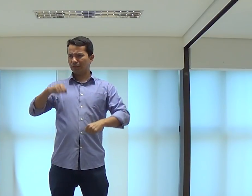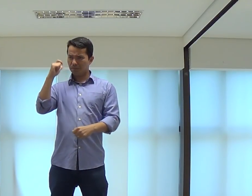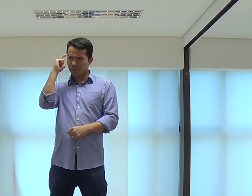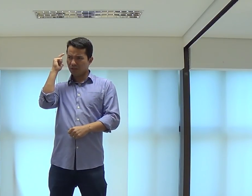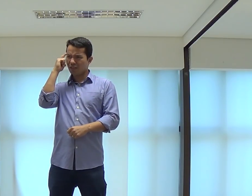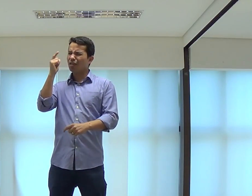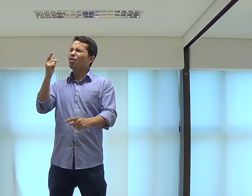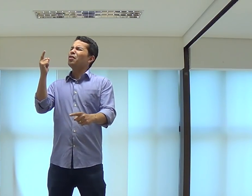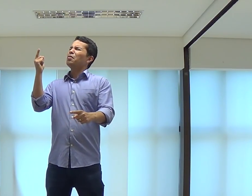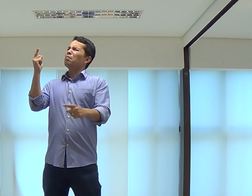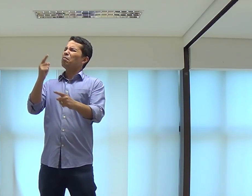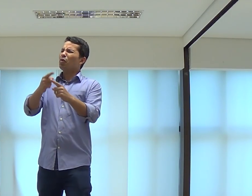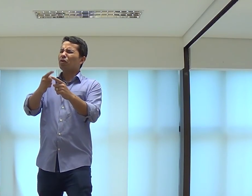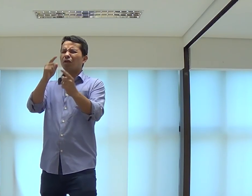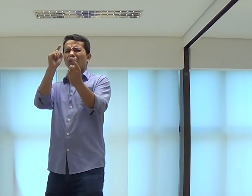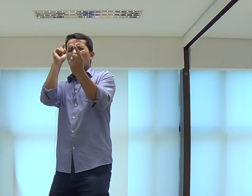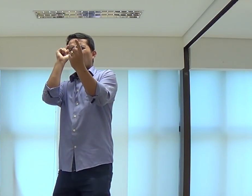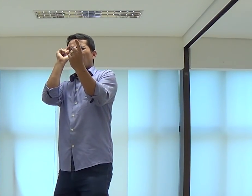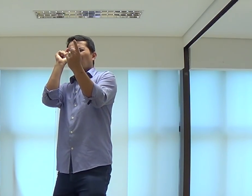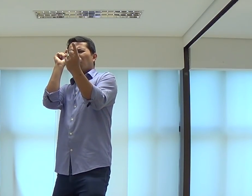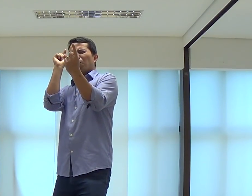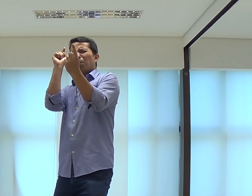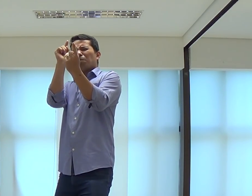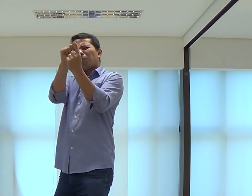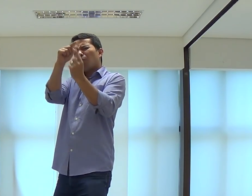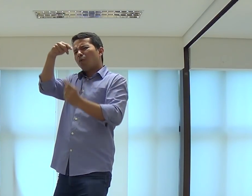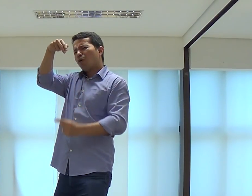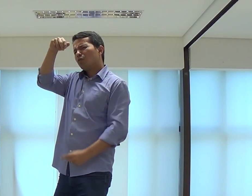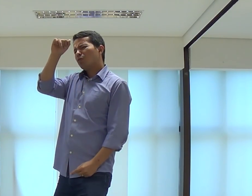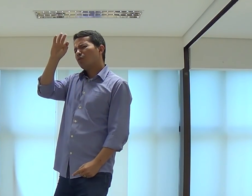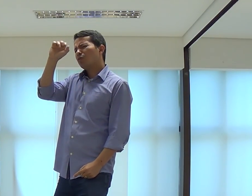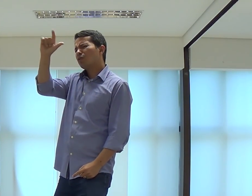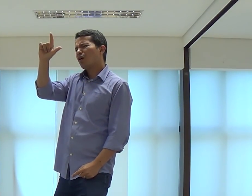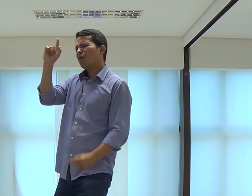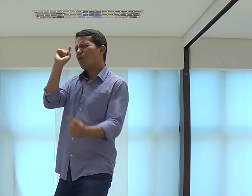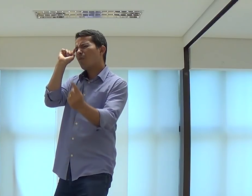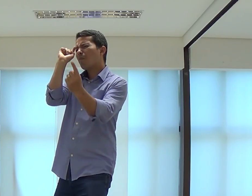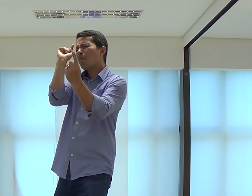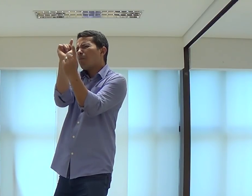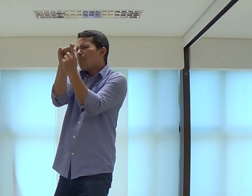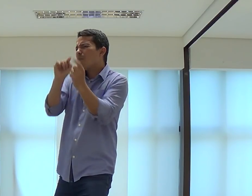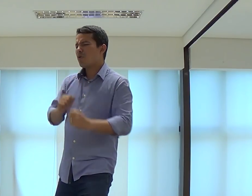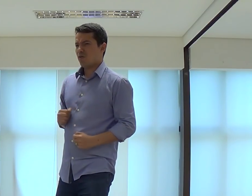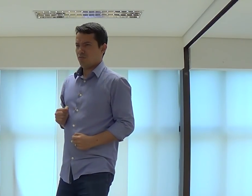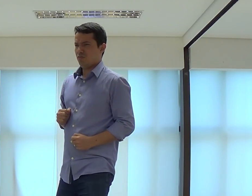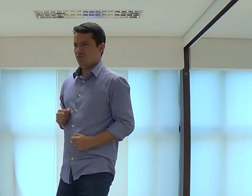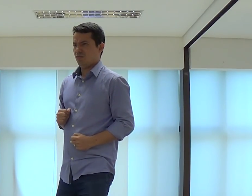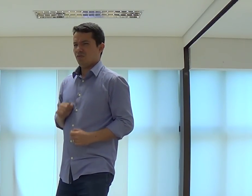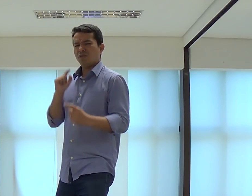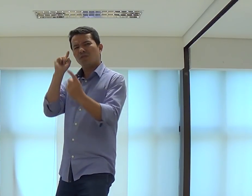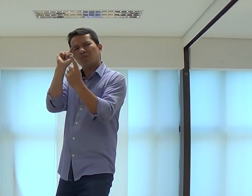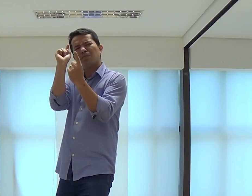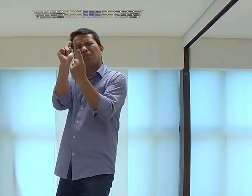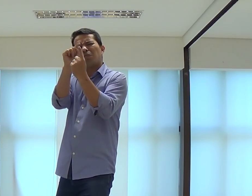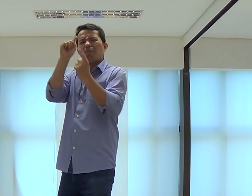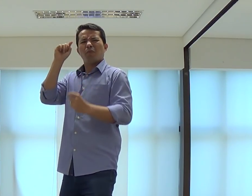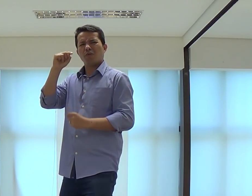Mas nós, a gente precisa pensar no quê? Qual que é realmente o motivo do Natal? Qual que é o